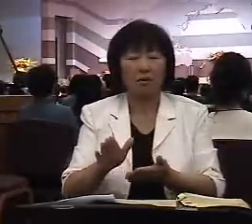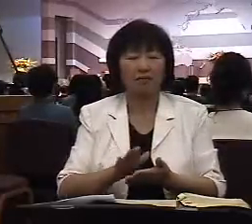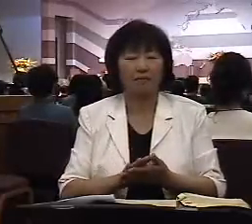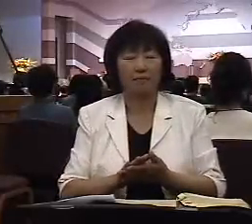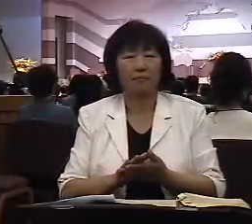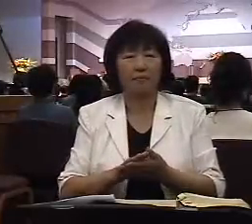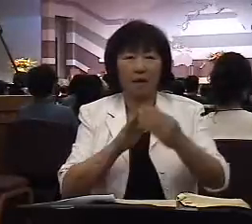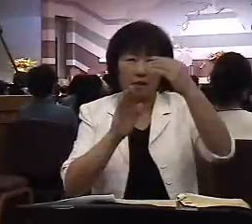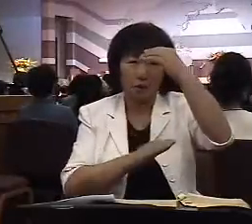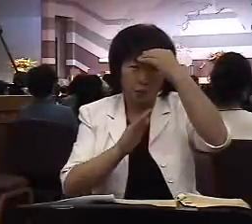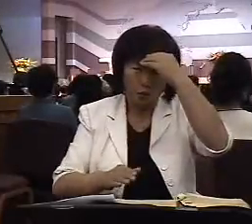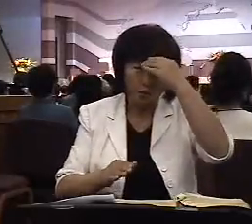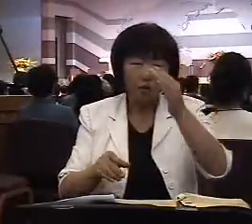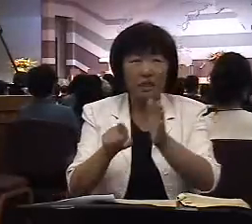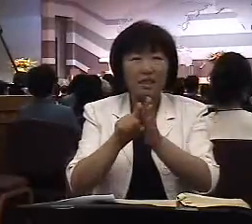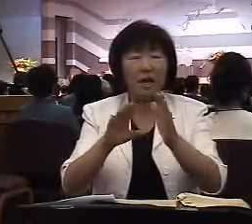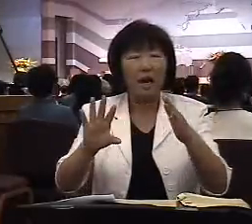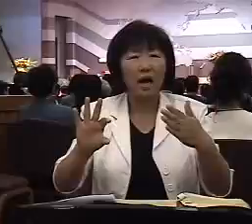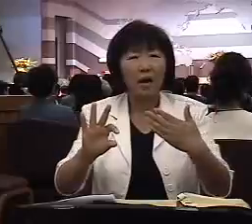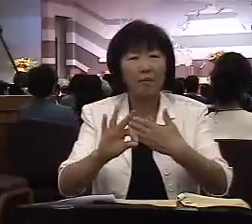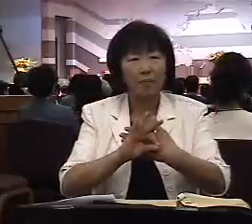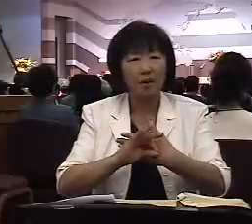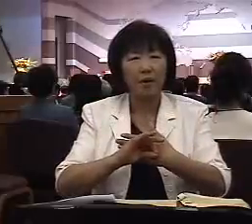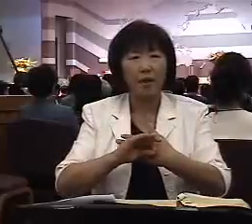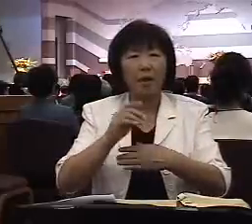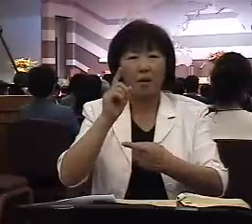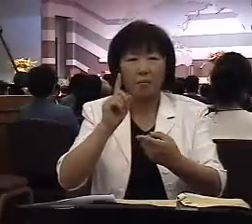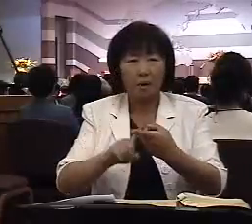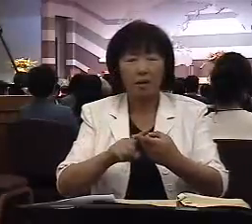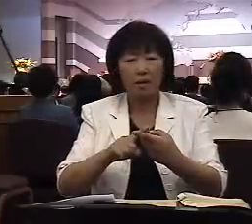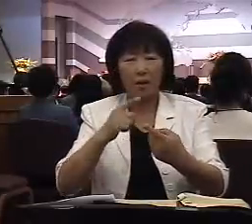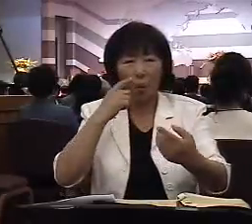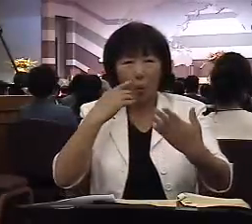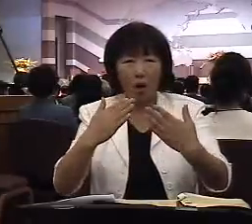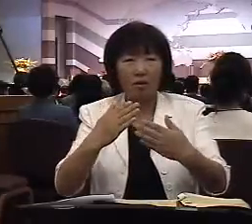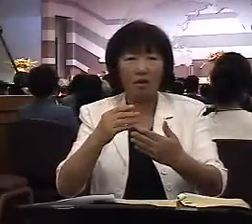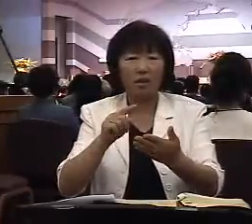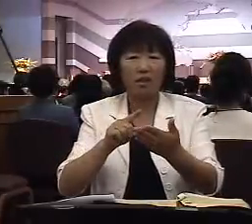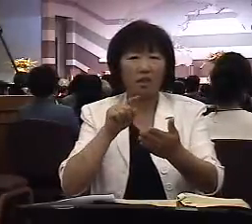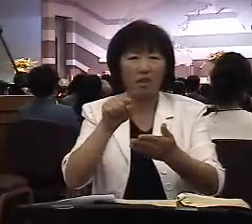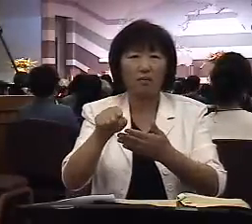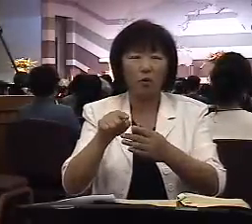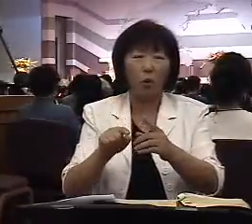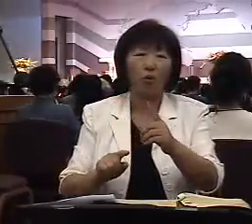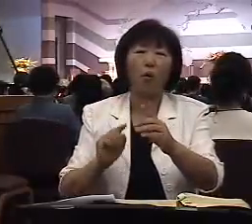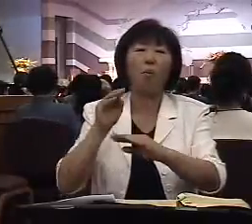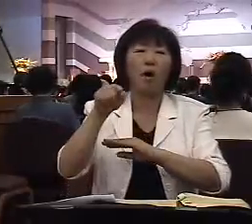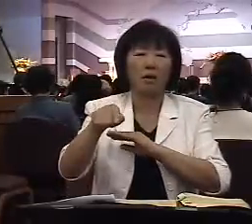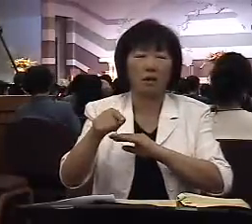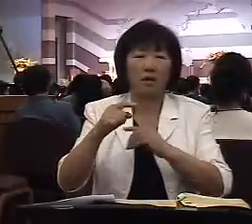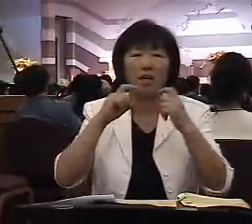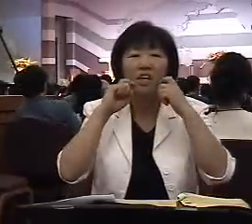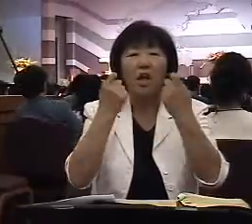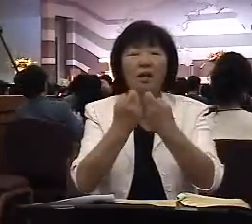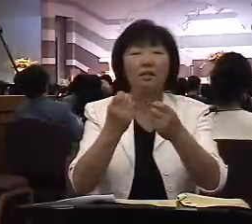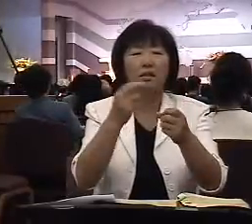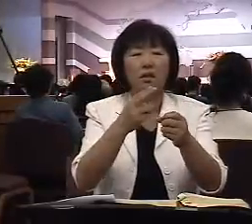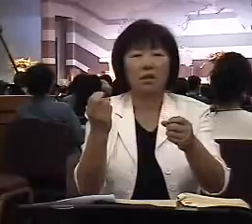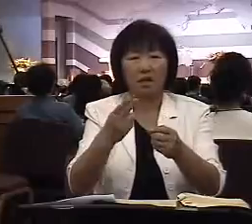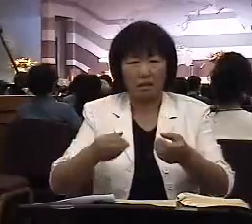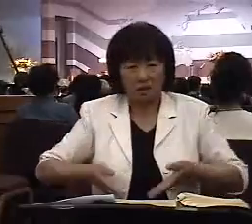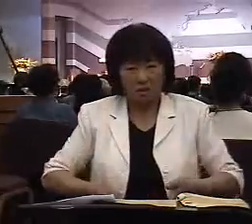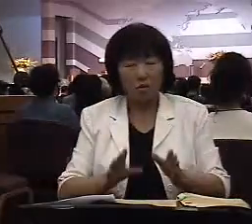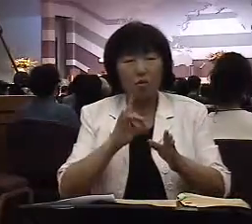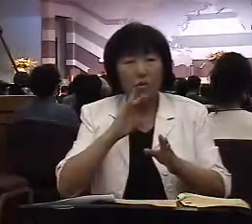여러분, 성도로서 신자라면 마땅히 확실하게 짚고 넘어가야 할 부분이 바로 여러분들의 개인적인 거듭남뿐만